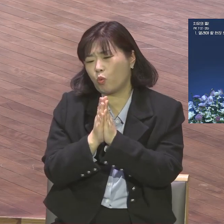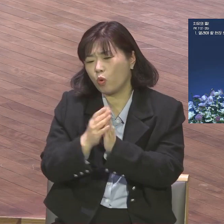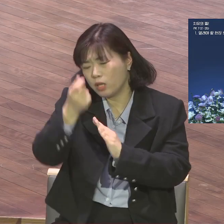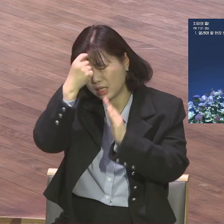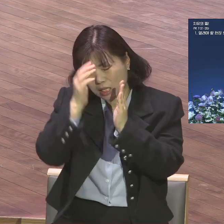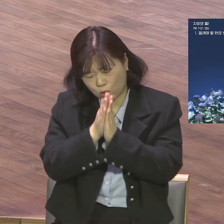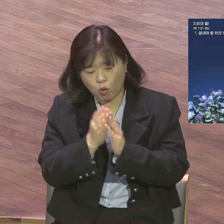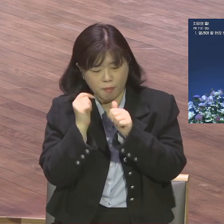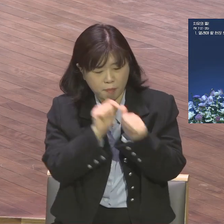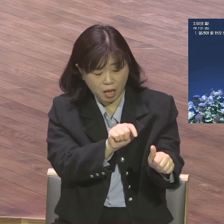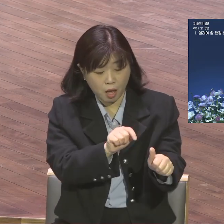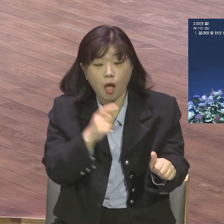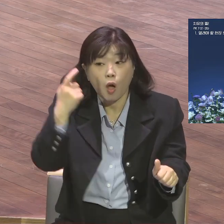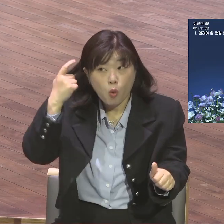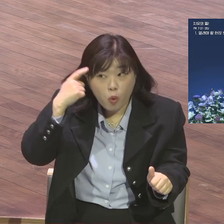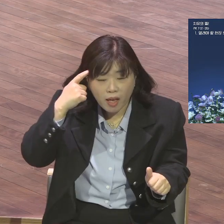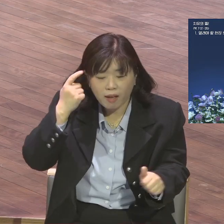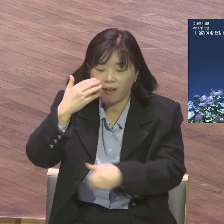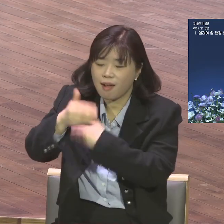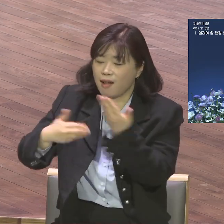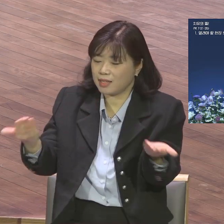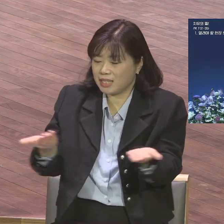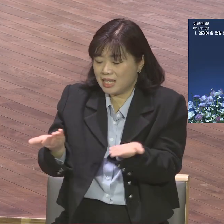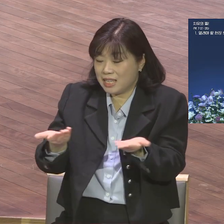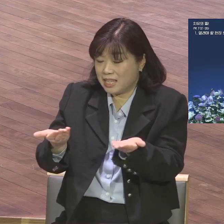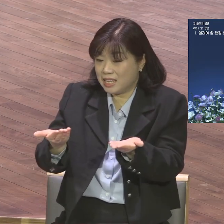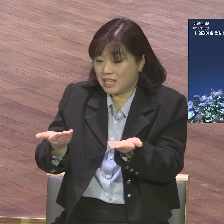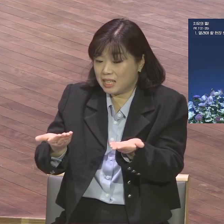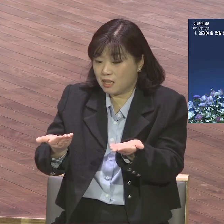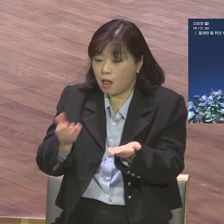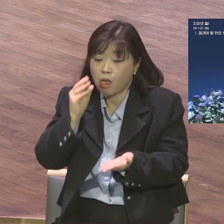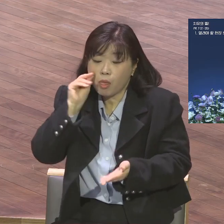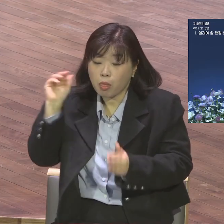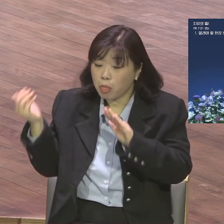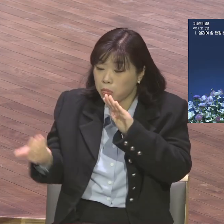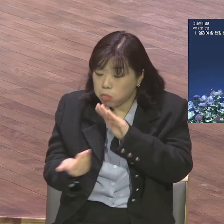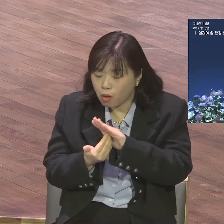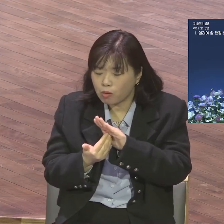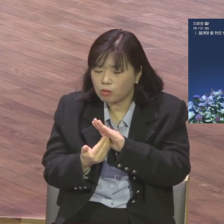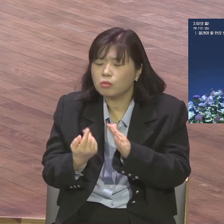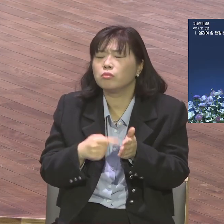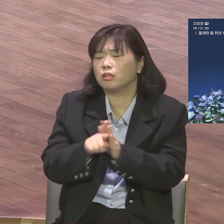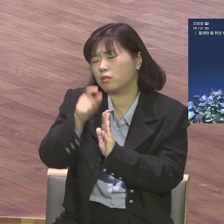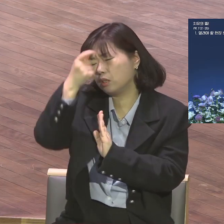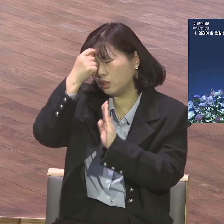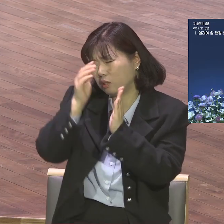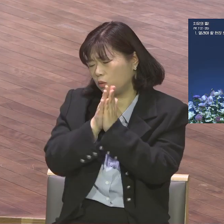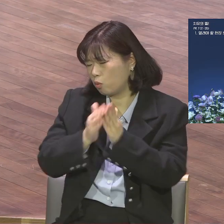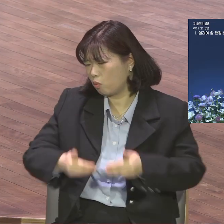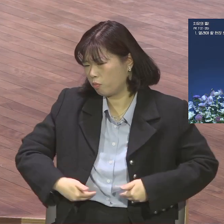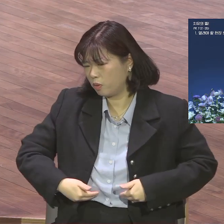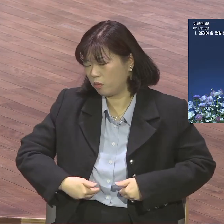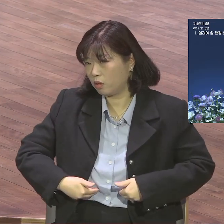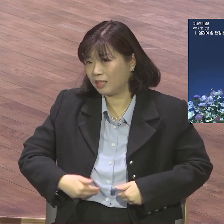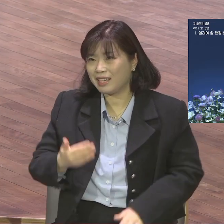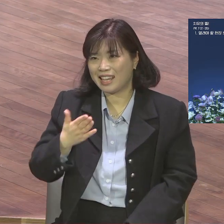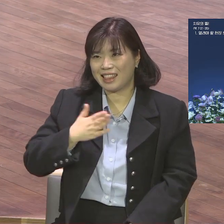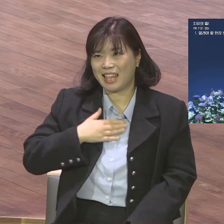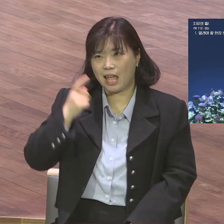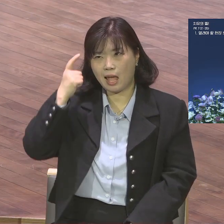하나님의 일은 하나님이 주신 권능을 힘입을 때 가능한 것이다. 어디 금방지가 하나님 일을 자기 머리로